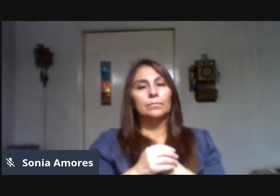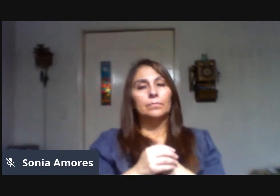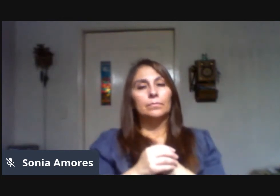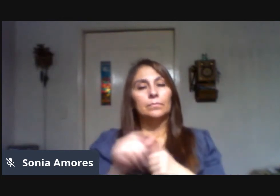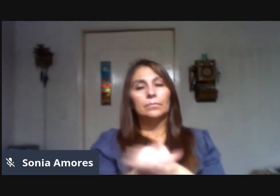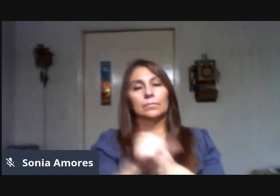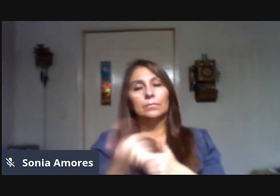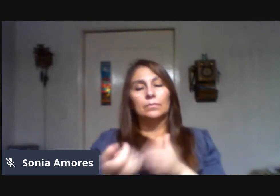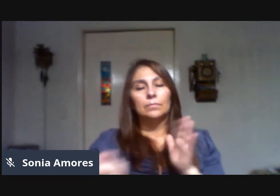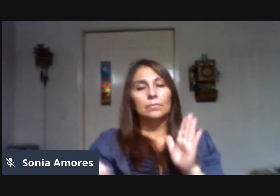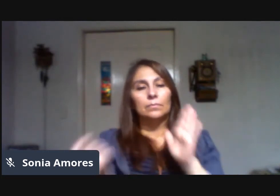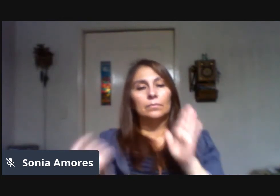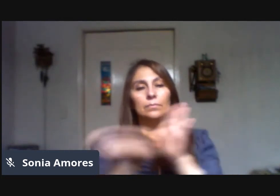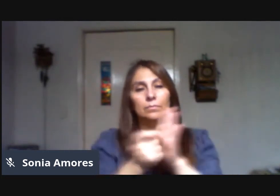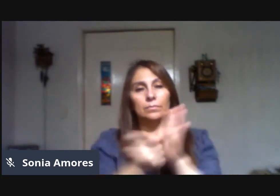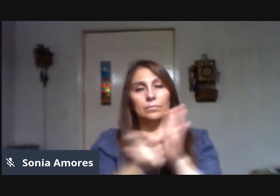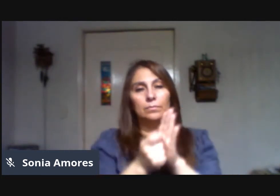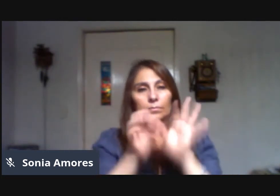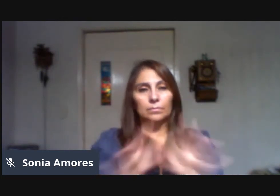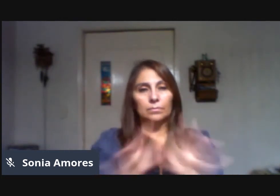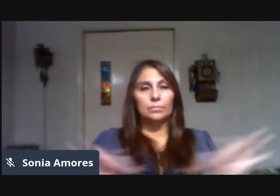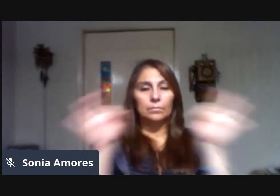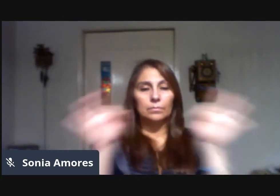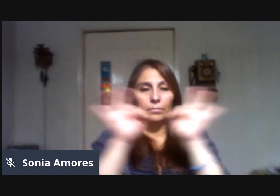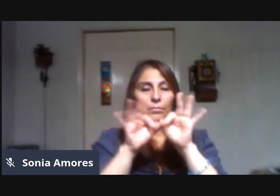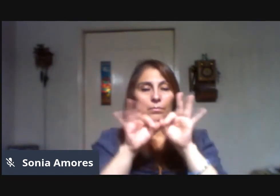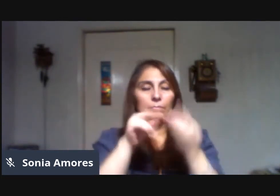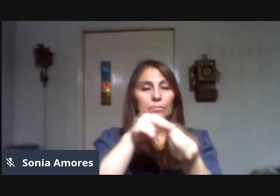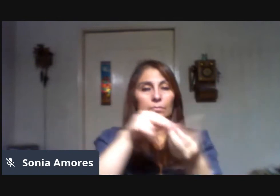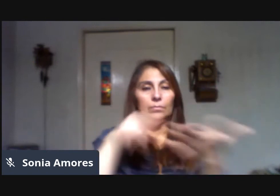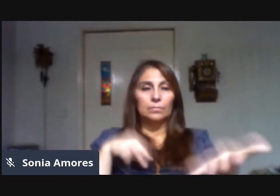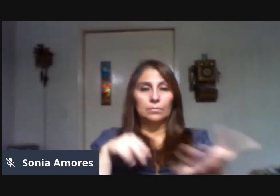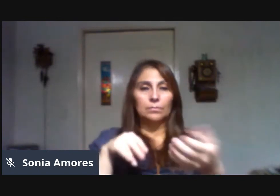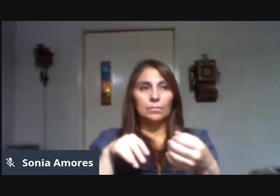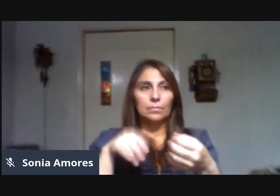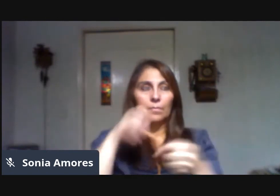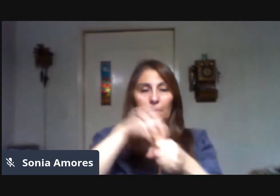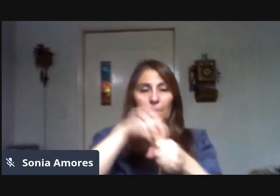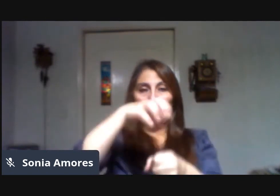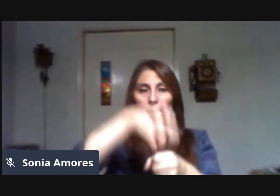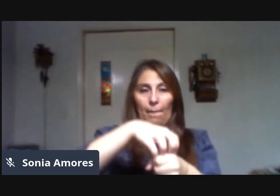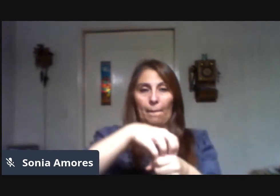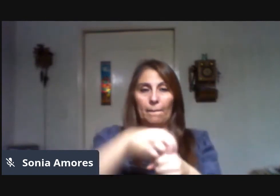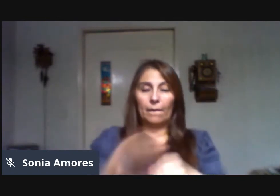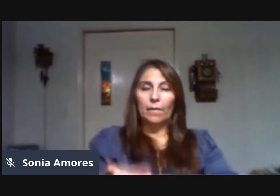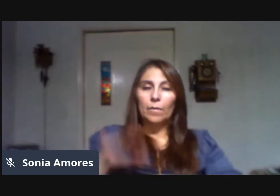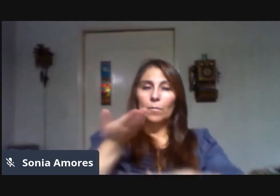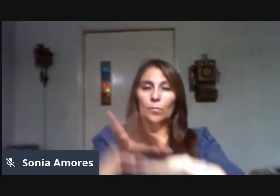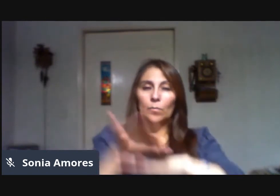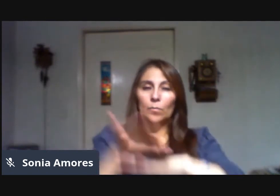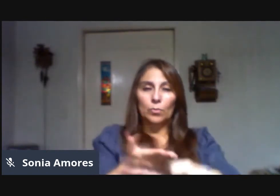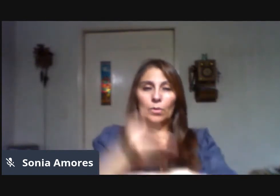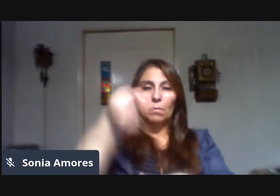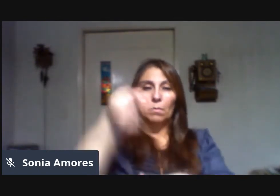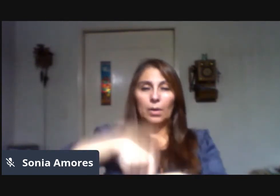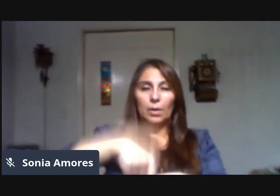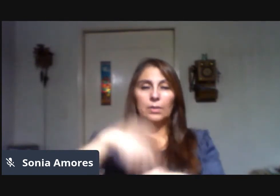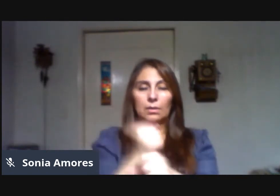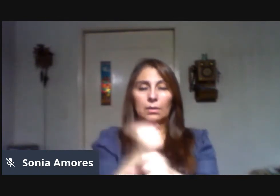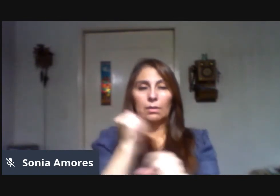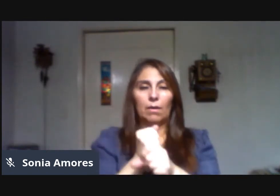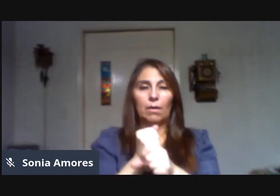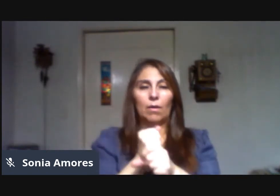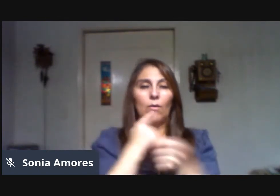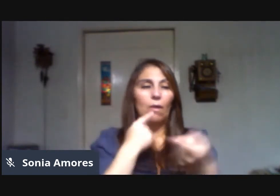no perder de vista, entre la crisis de civilización propuesta para este ejercicio de diálogo,